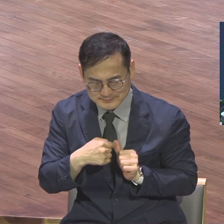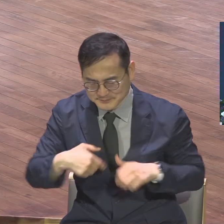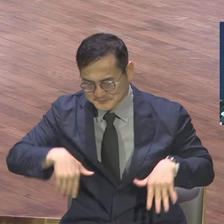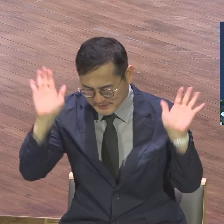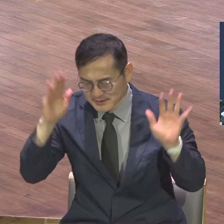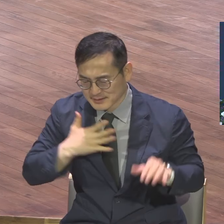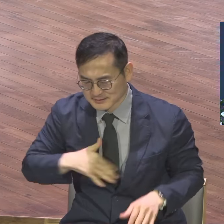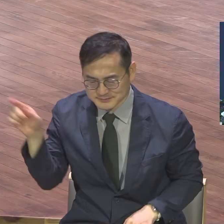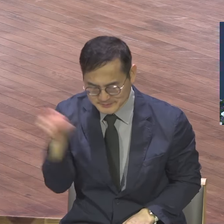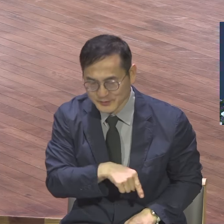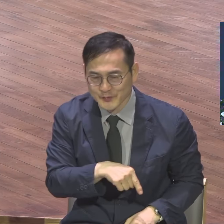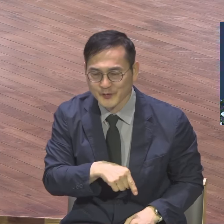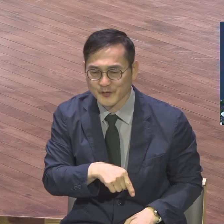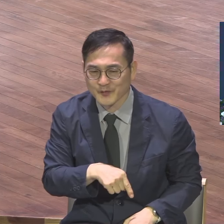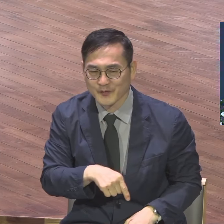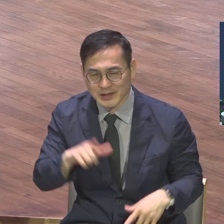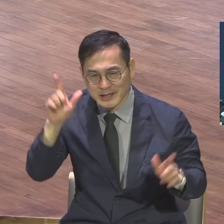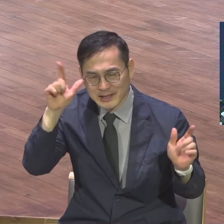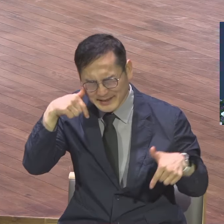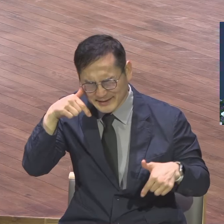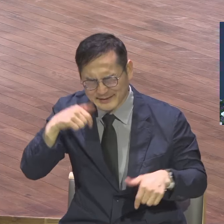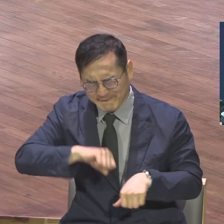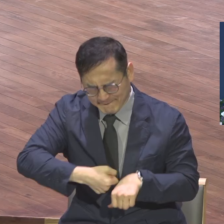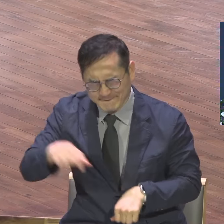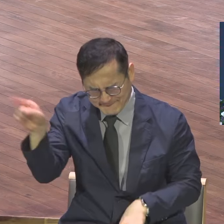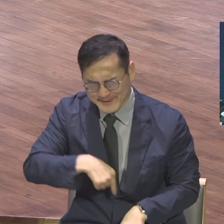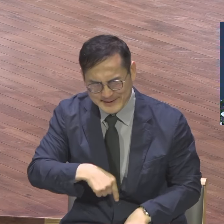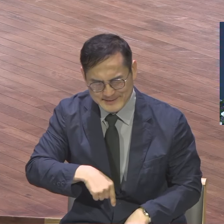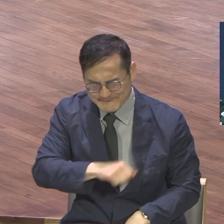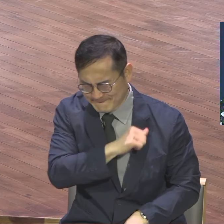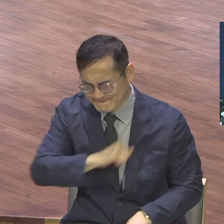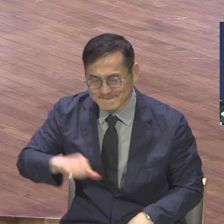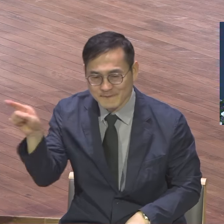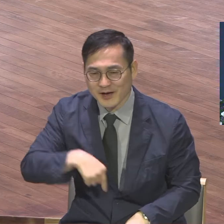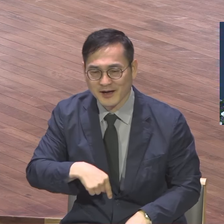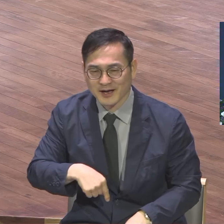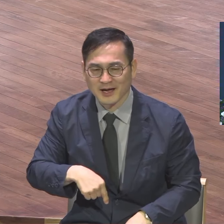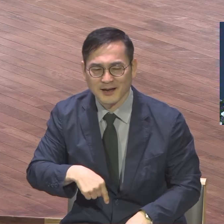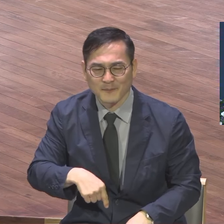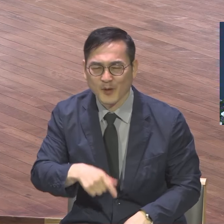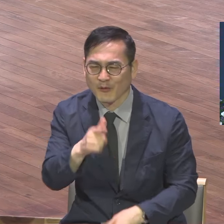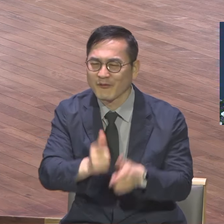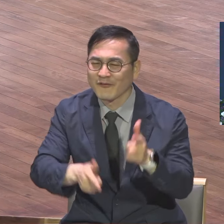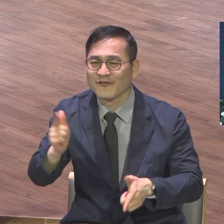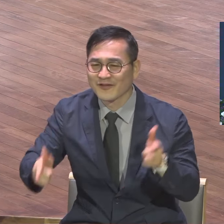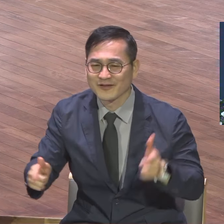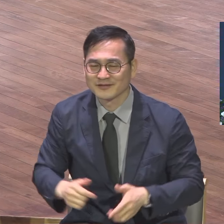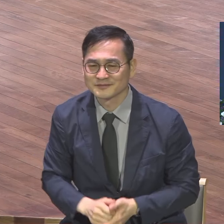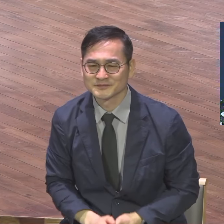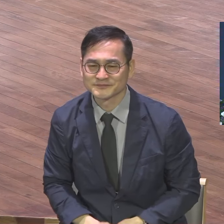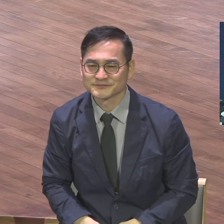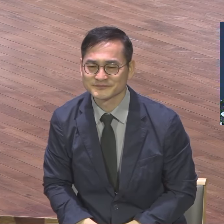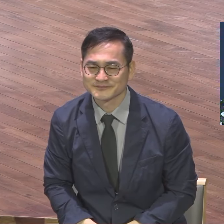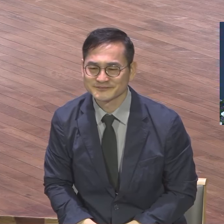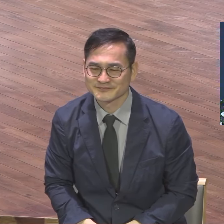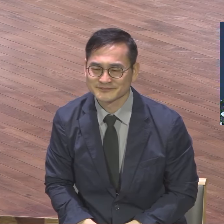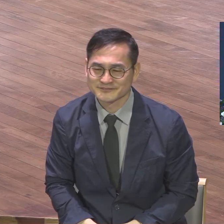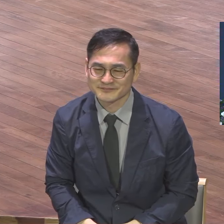관계이기 때문에 어쩔 수 없이 체면상 한 분 오신 분들도 있을 것이고 또 이제